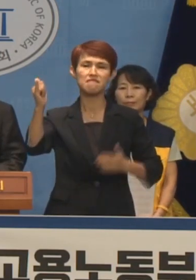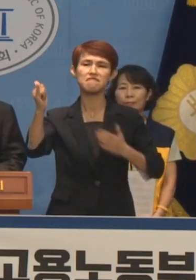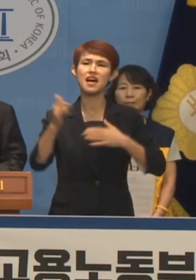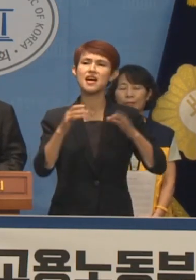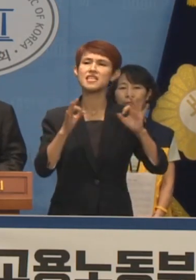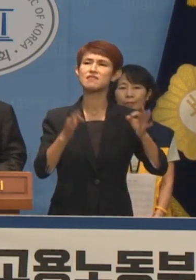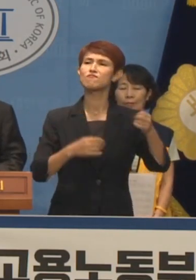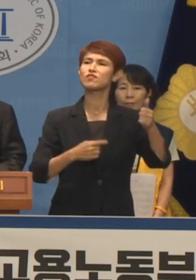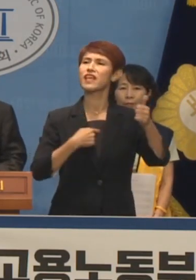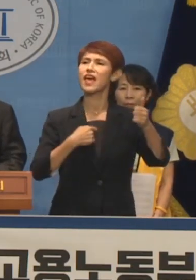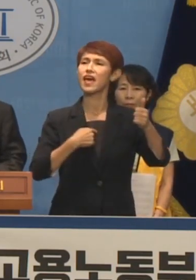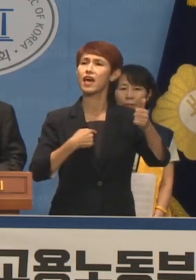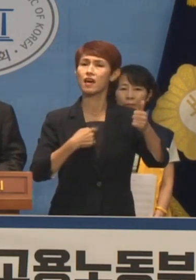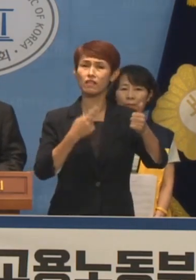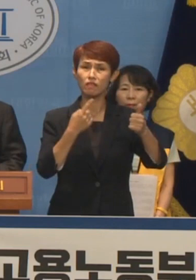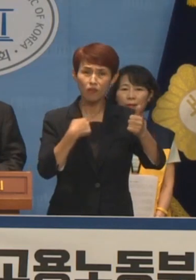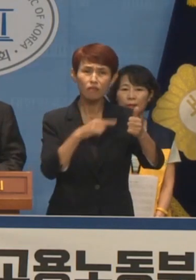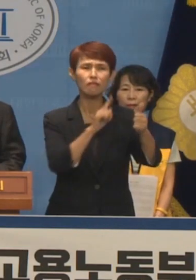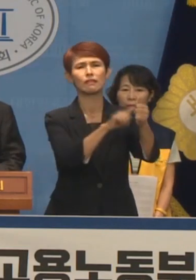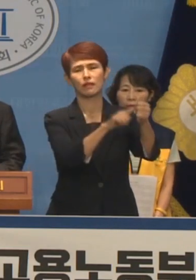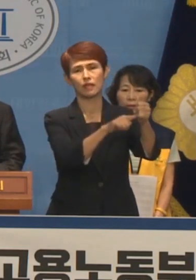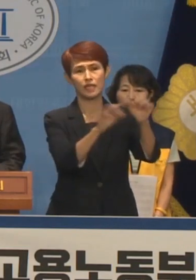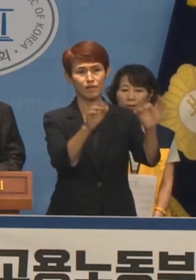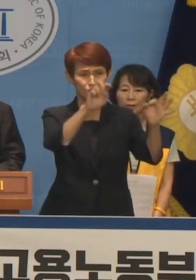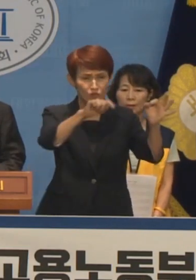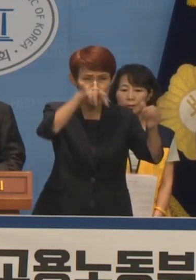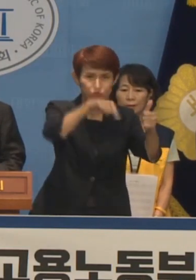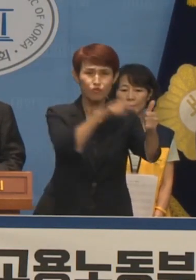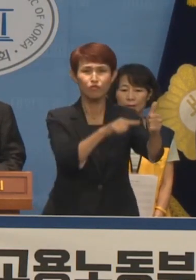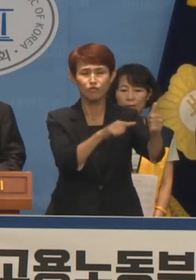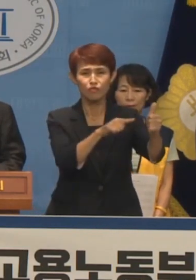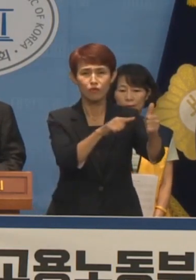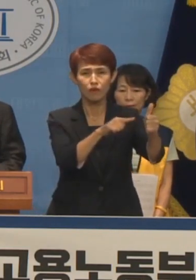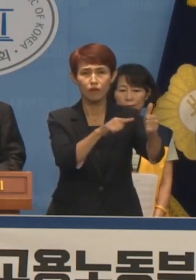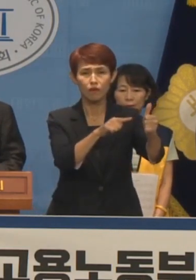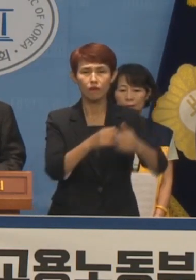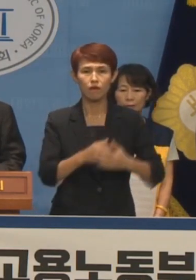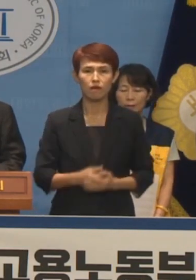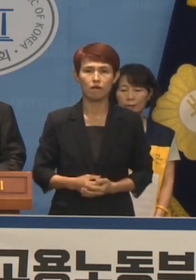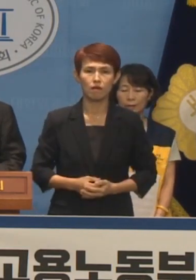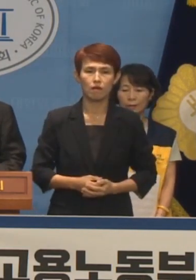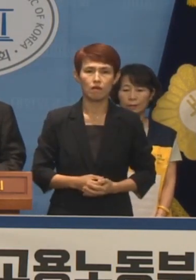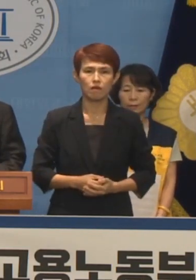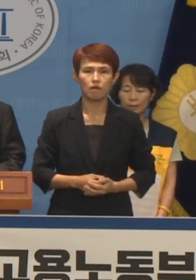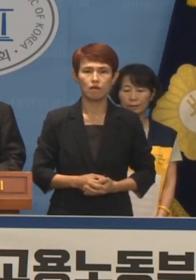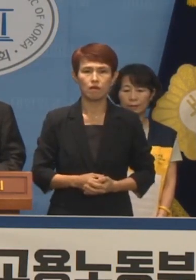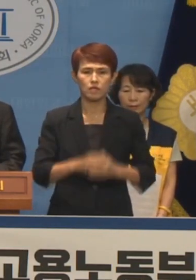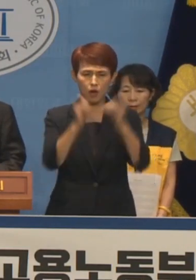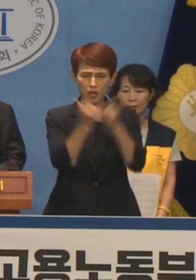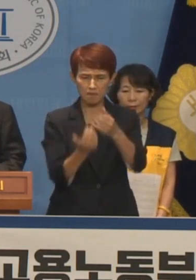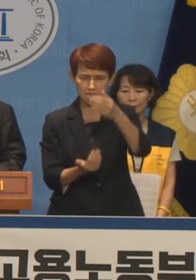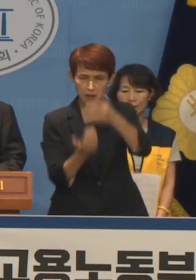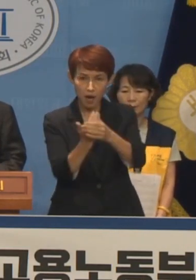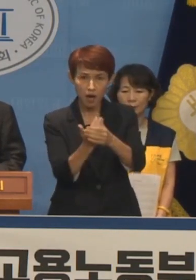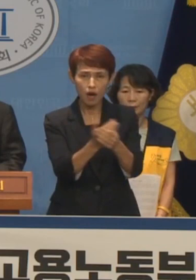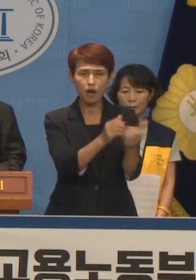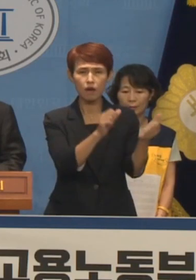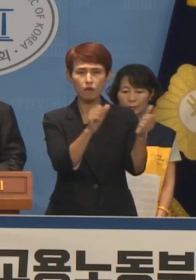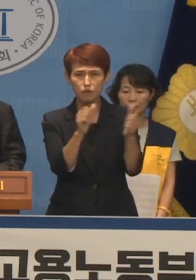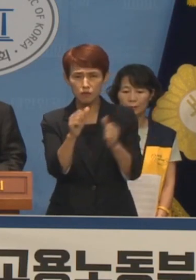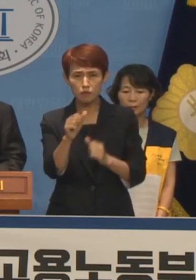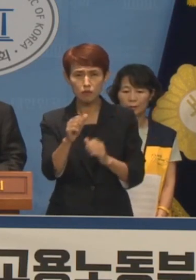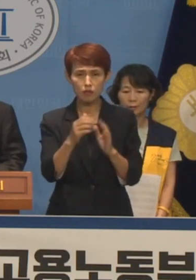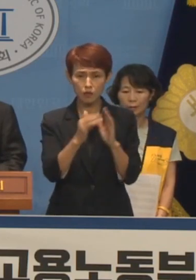김문수인데 하던 그 거들먹 김문수랍니다. 사회적 참사로 인해 가족을 잃어 슬픔에